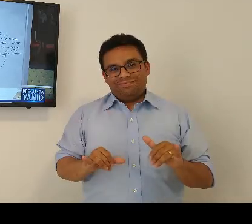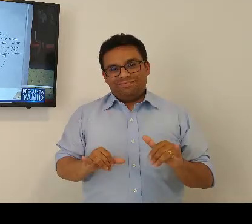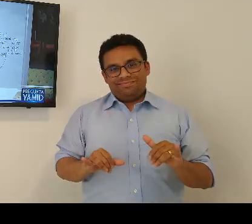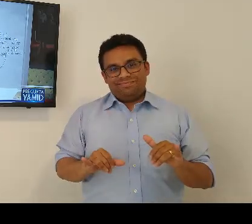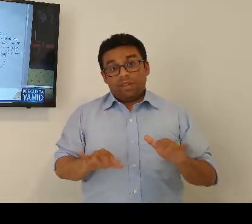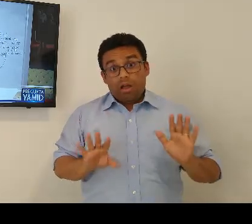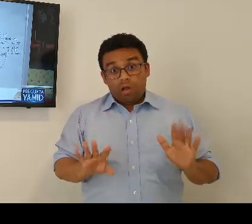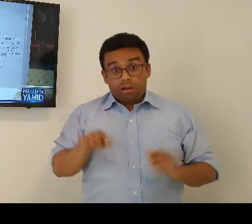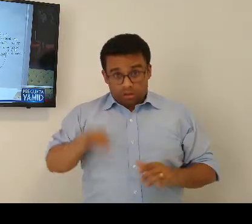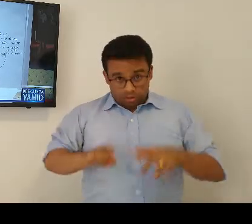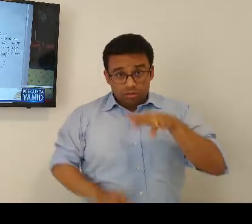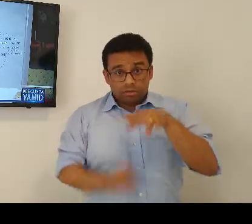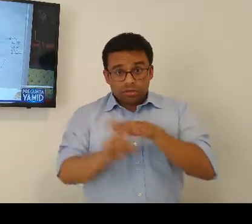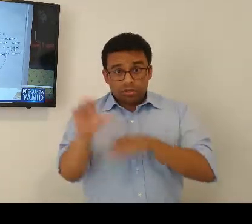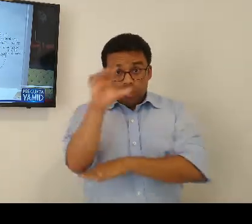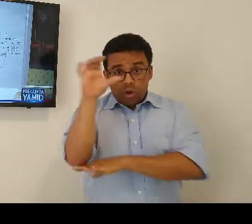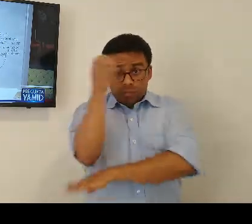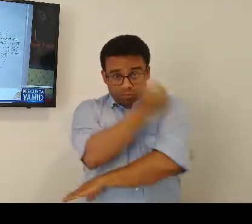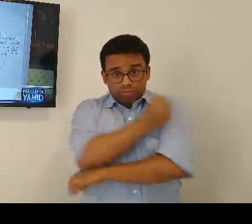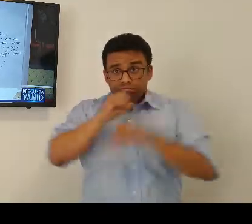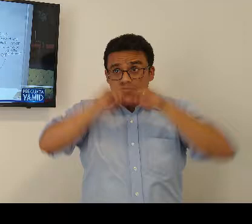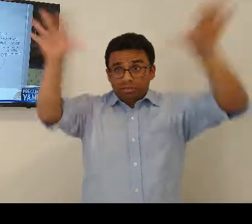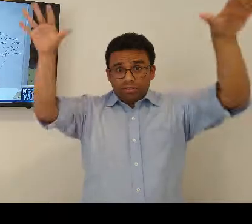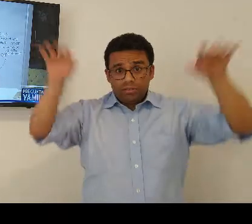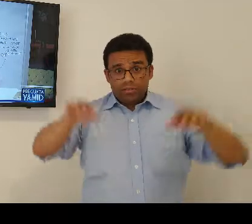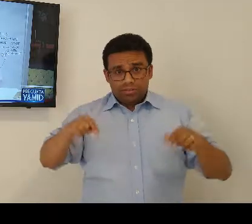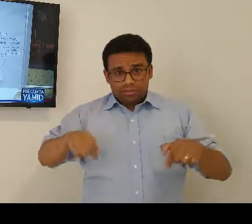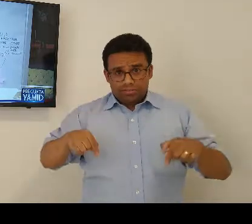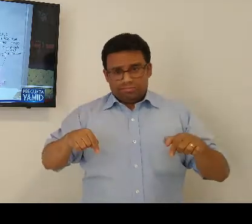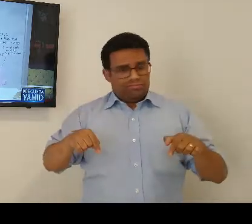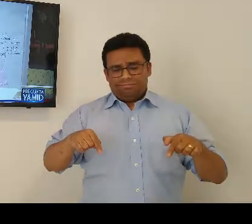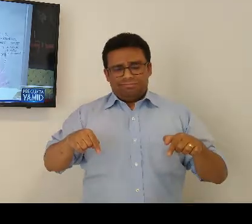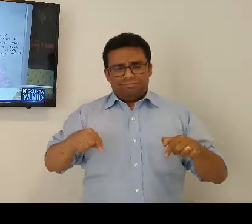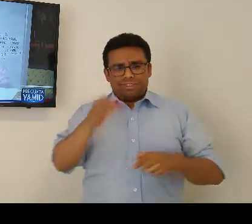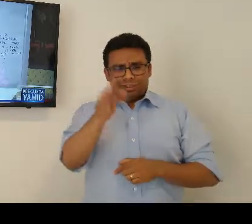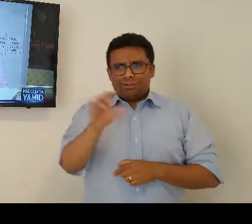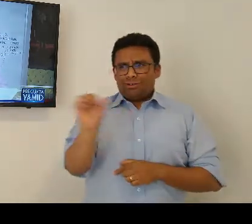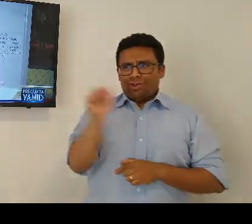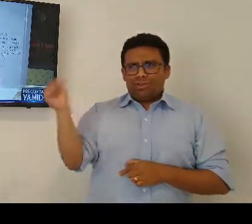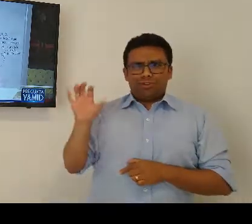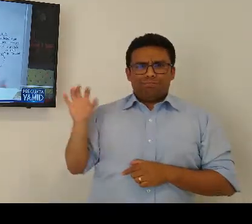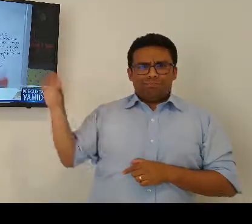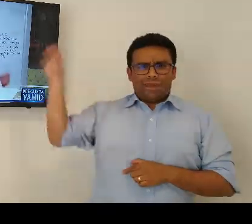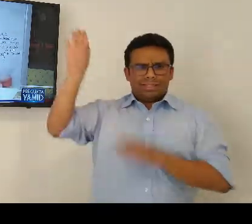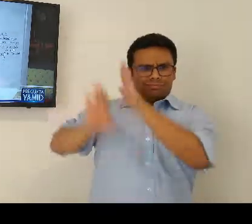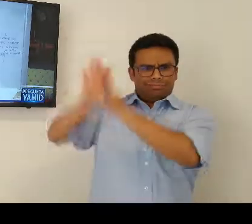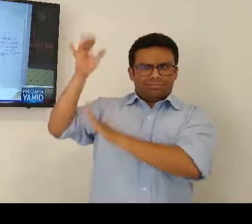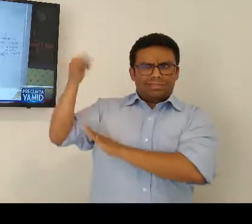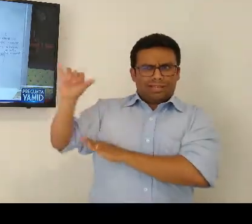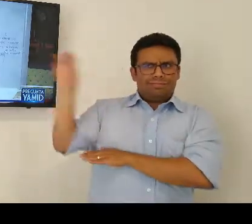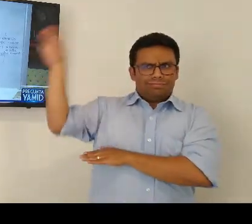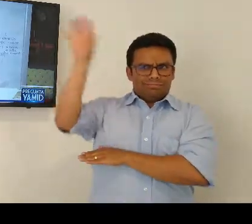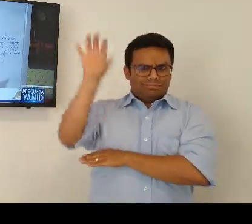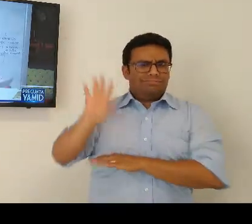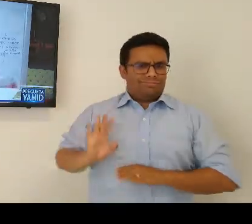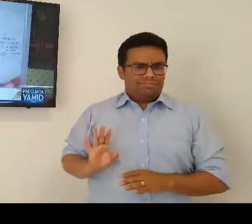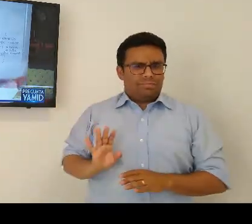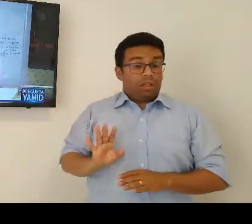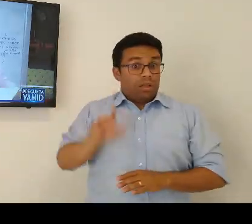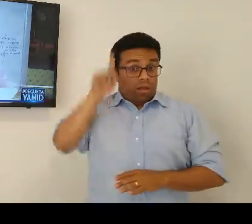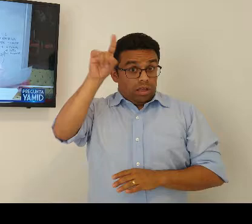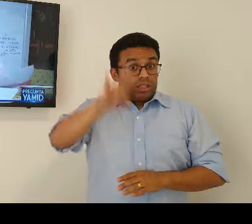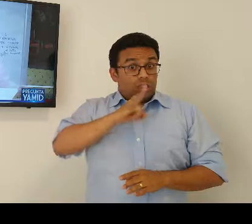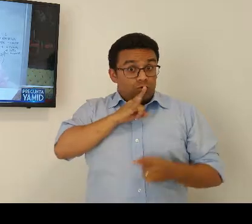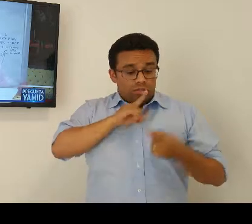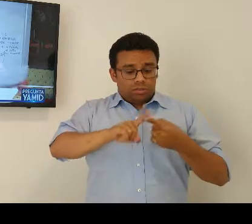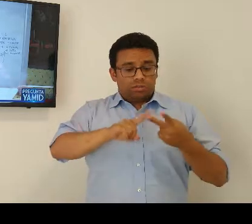va a producir Colombia, la vacuna seguramente la va a producir un país desarrollado. Todo el mundo está avanzando, ¿cierto? En Estados Unidos, en Europa, en Asia,